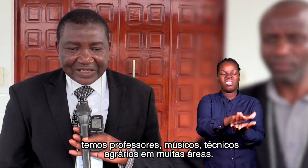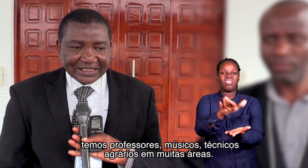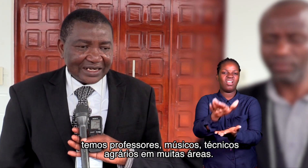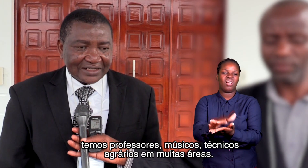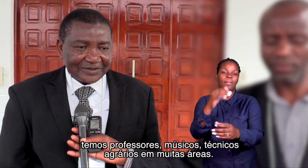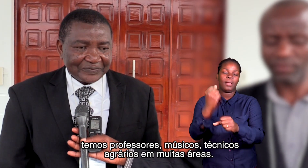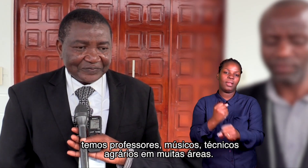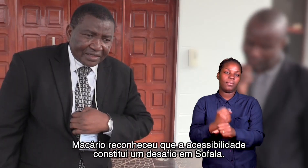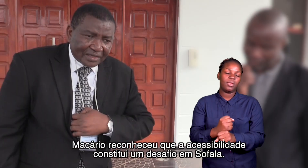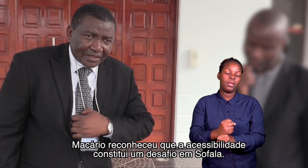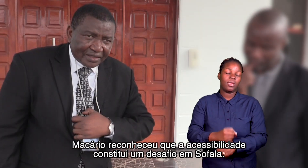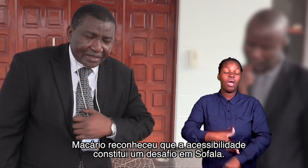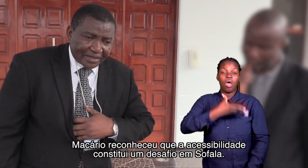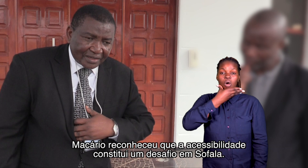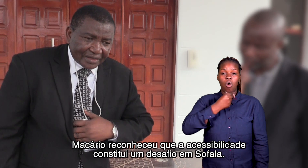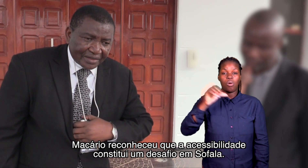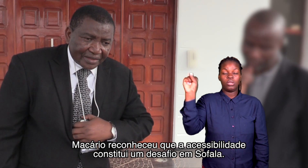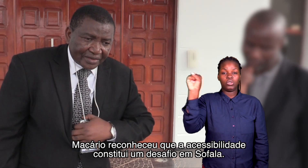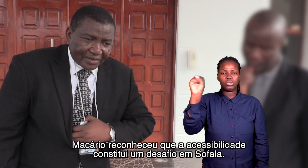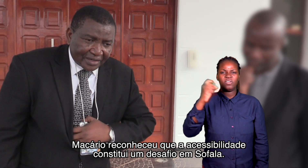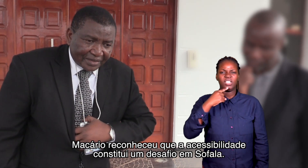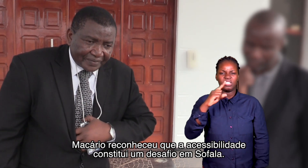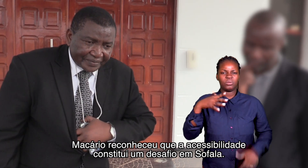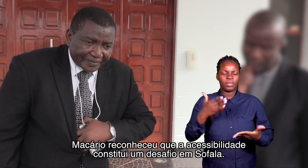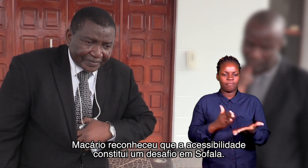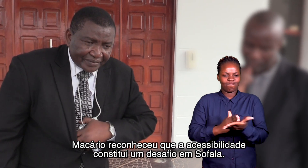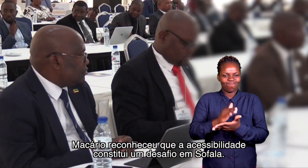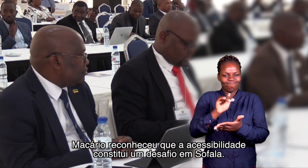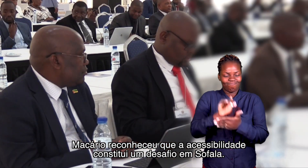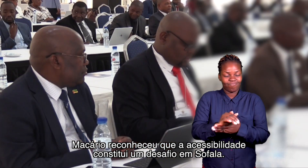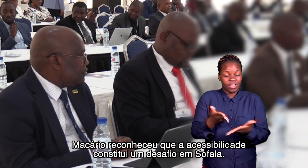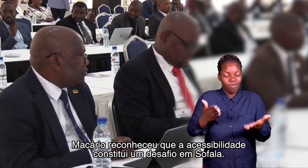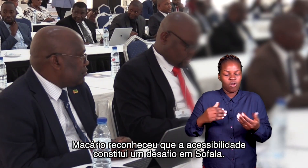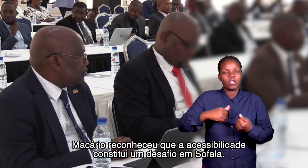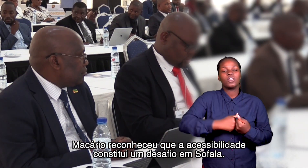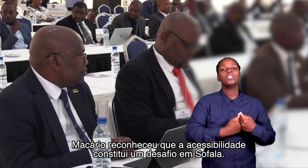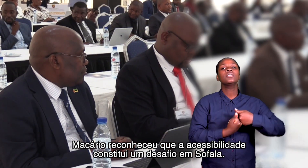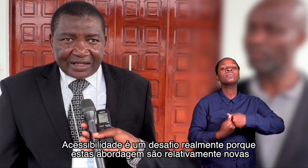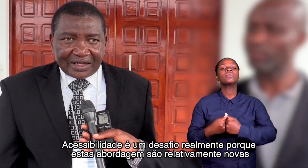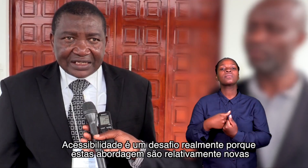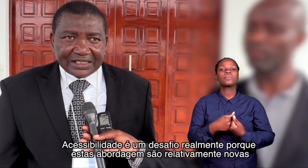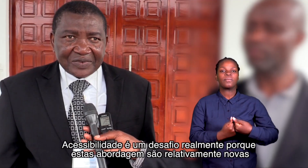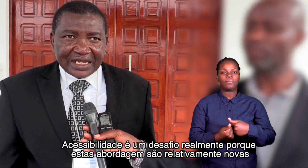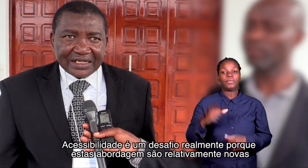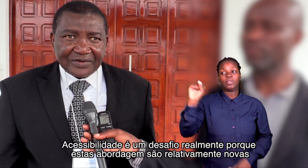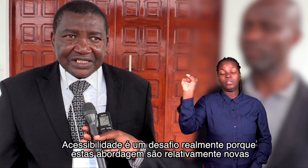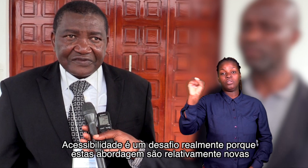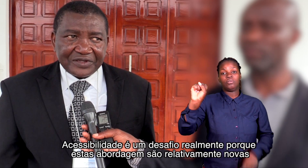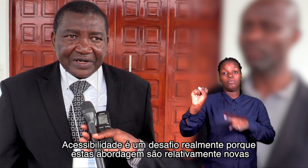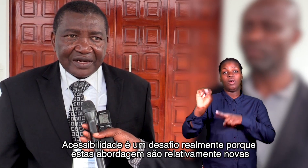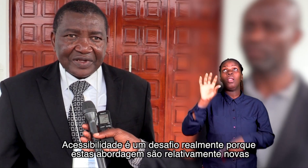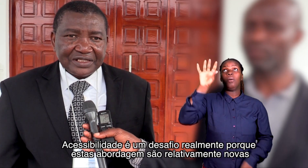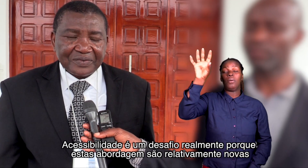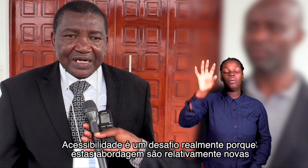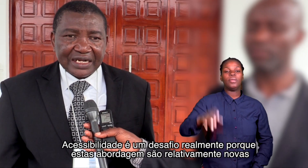em muitas áreas. Macário reconheceu que a acessibilidade constitui um desafio em Sofala. A acessibilidade é um